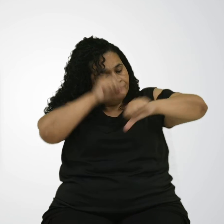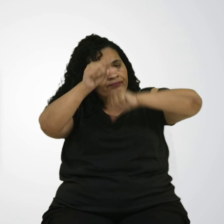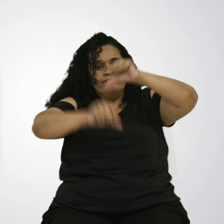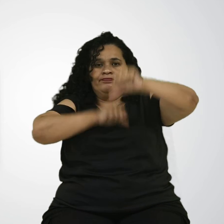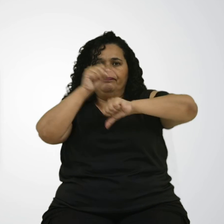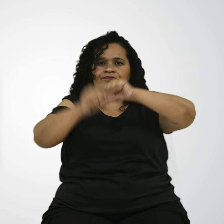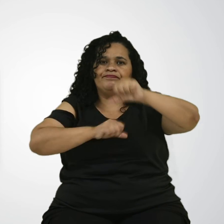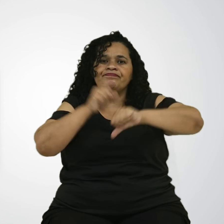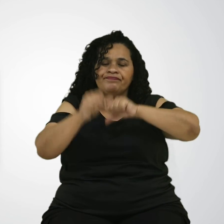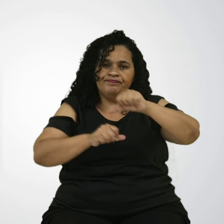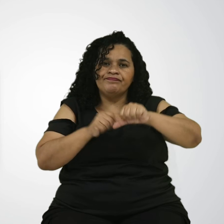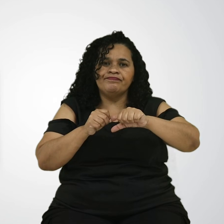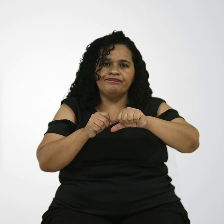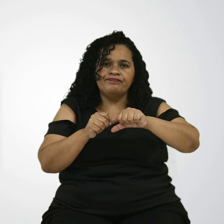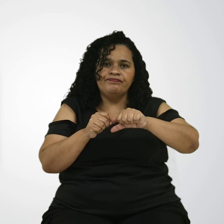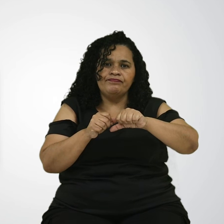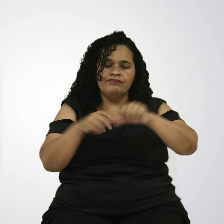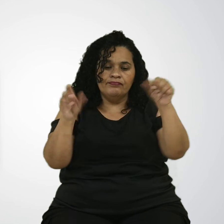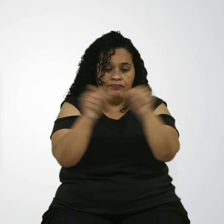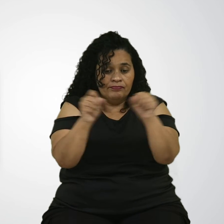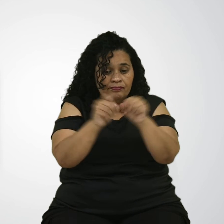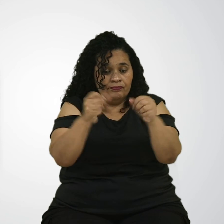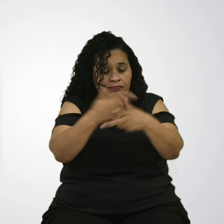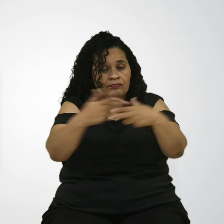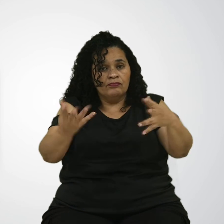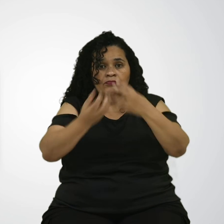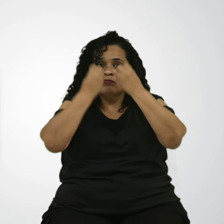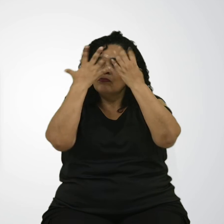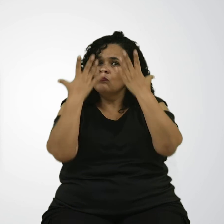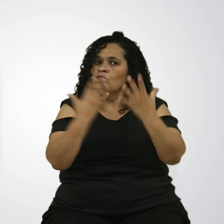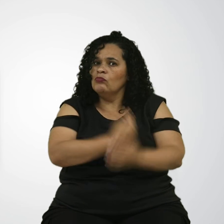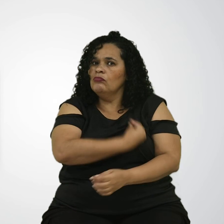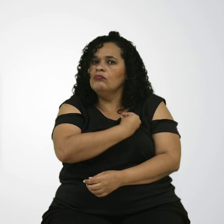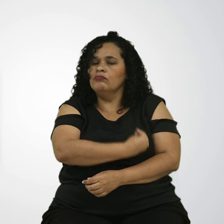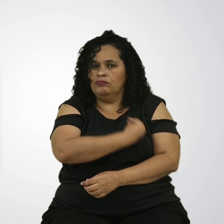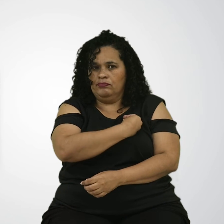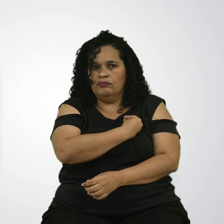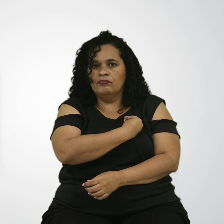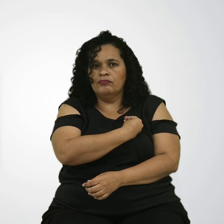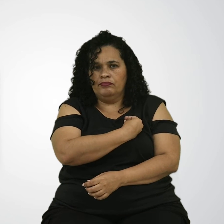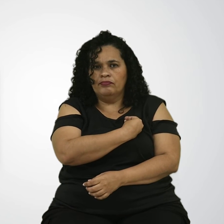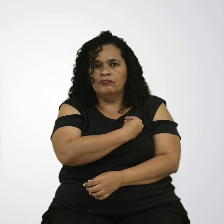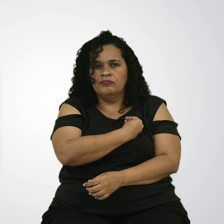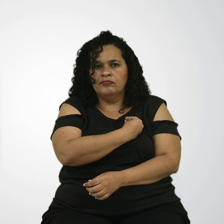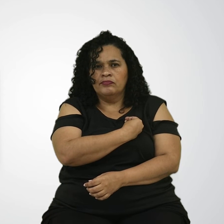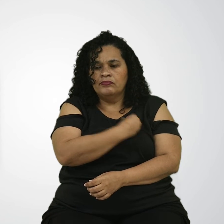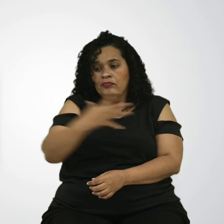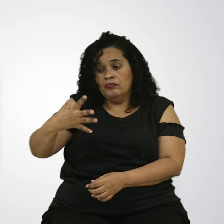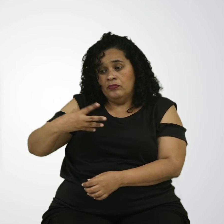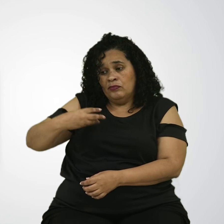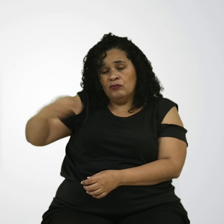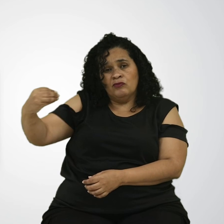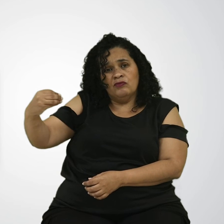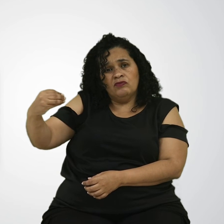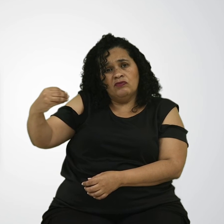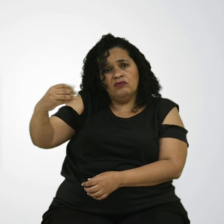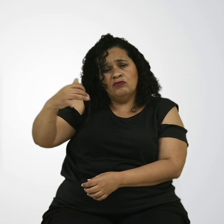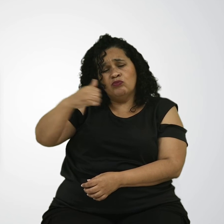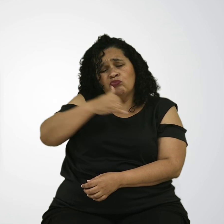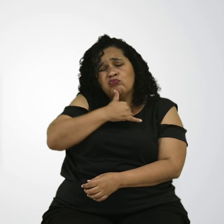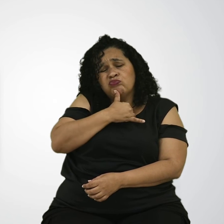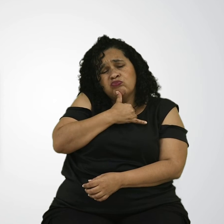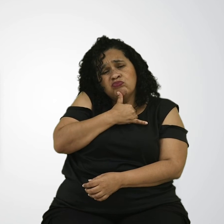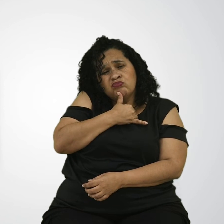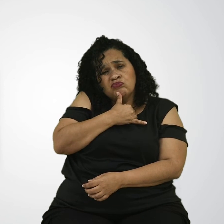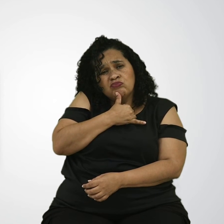tem como produzir algo bom, né? Com certeza. E aí vai produzir esse tipo de desânimo, né? É exatamente